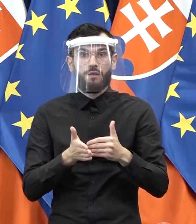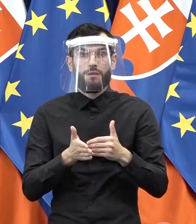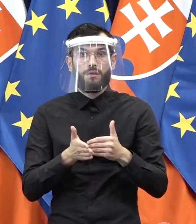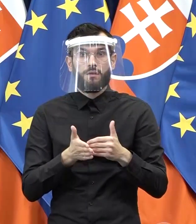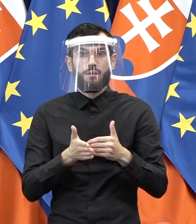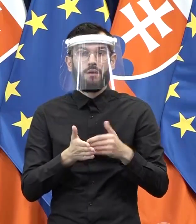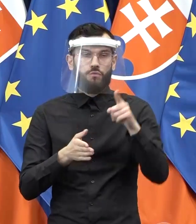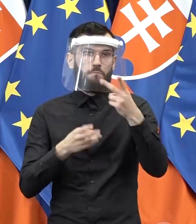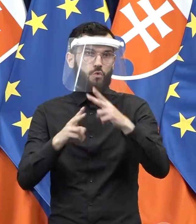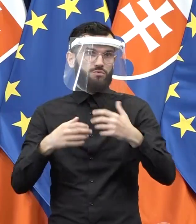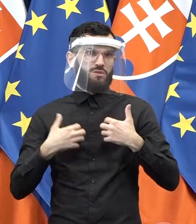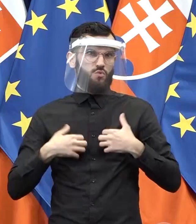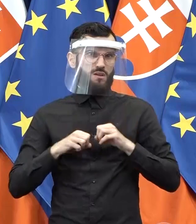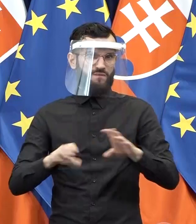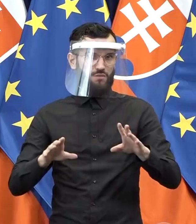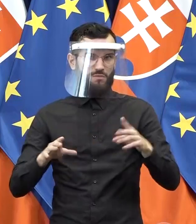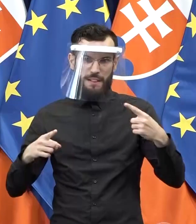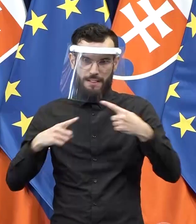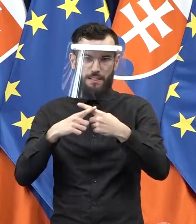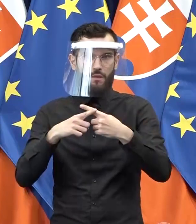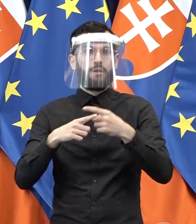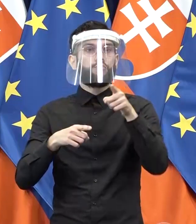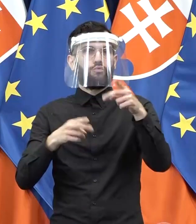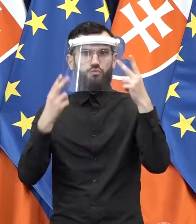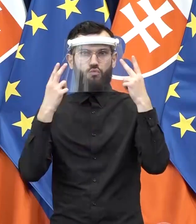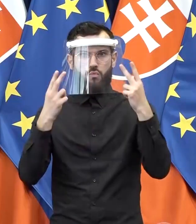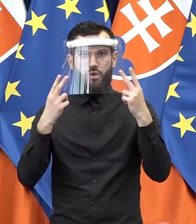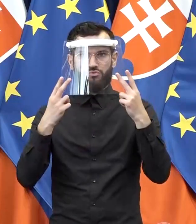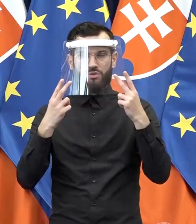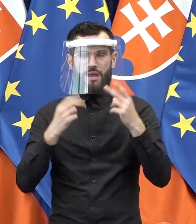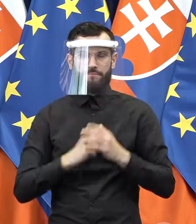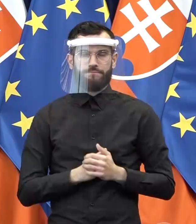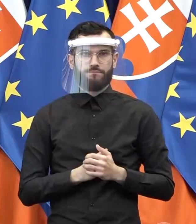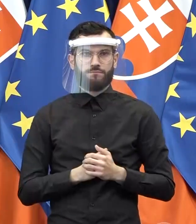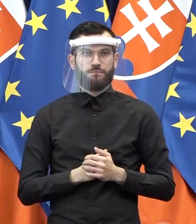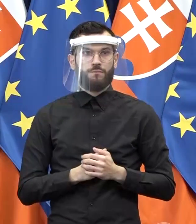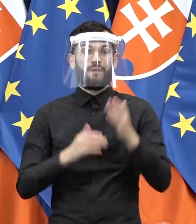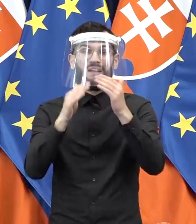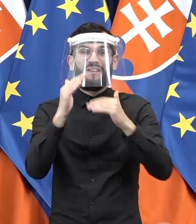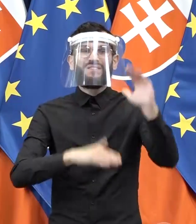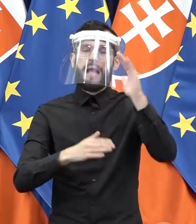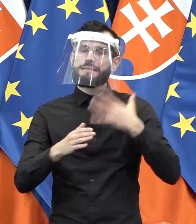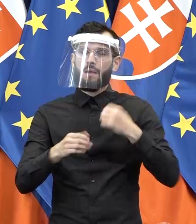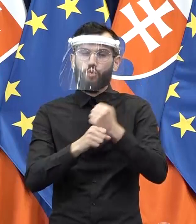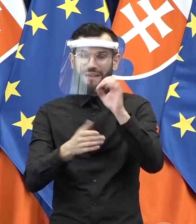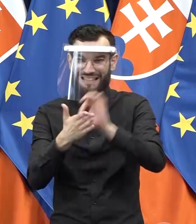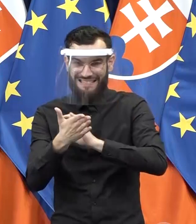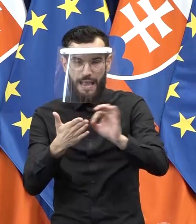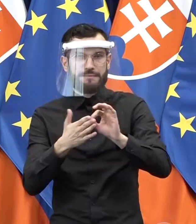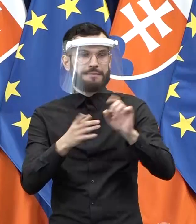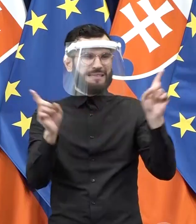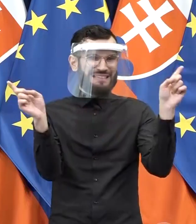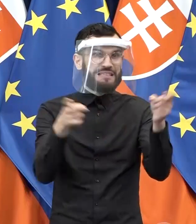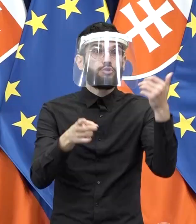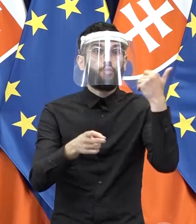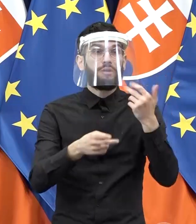do styku s nakazeným. To je veľmi dôležité teraz, lebo to je alfa-omega. Zvyšovať počet testovaných, identifikovať